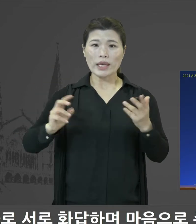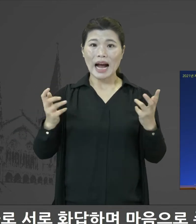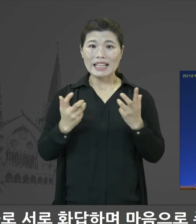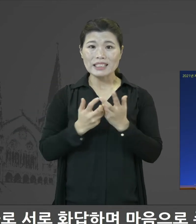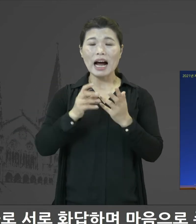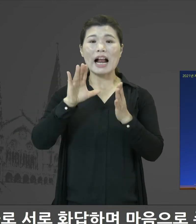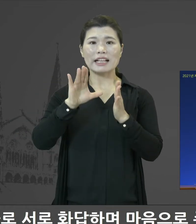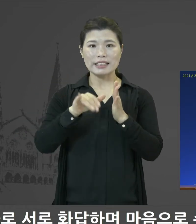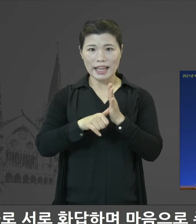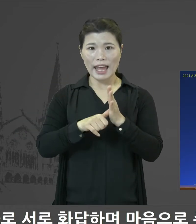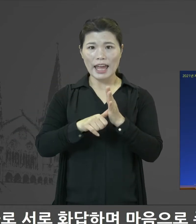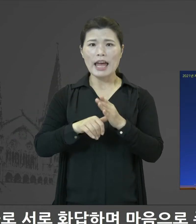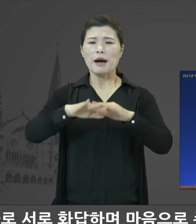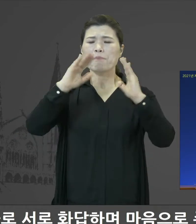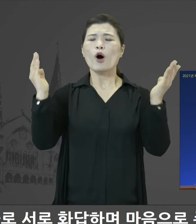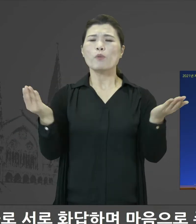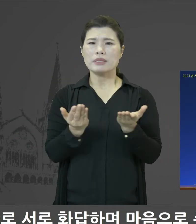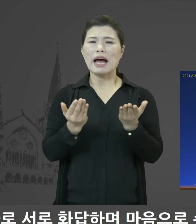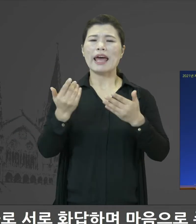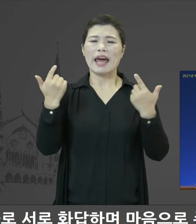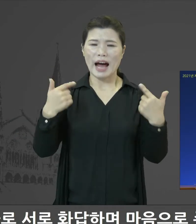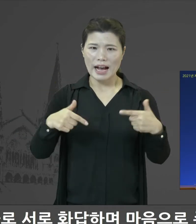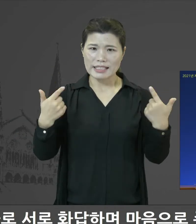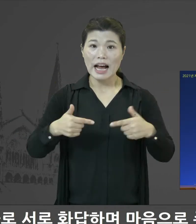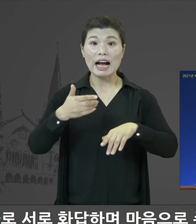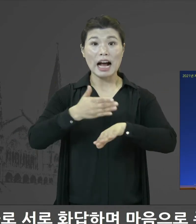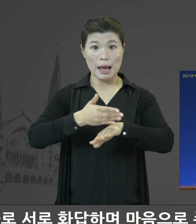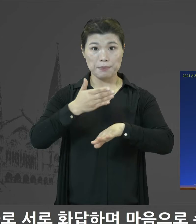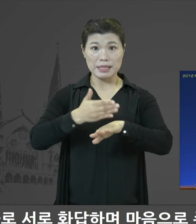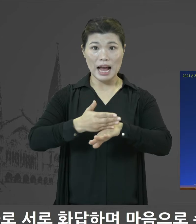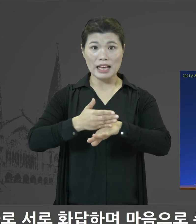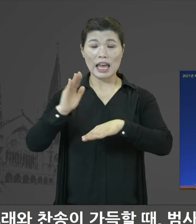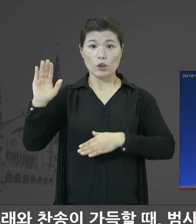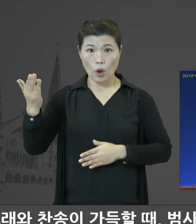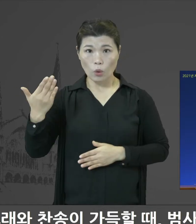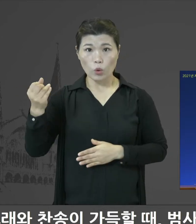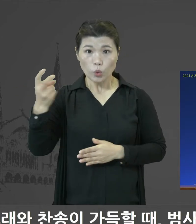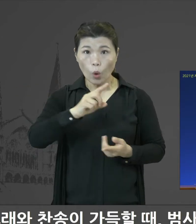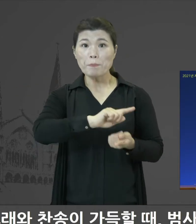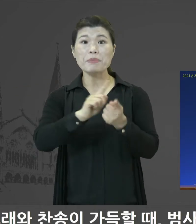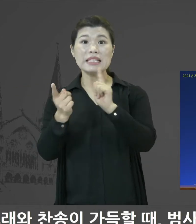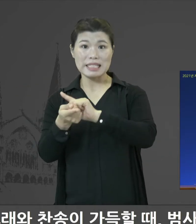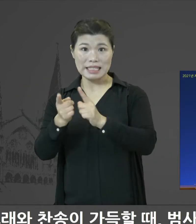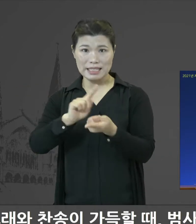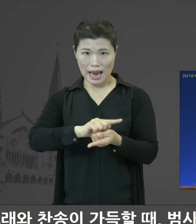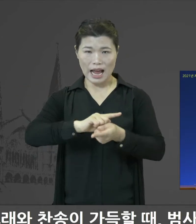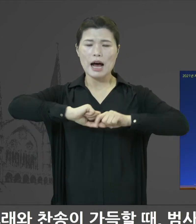우리는 범사에 항상 감사할 수 있는 사람이 될 뿐만 아니라 피차